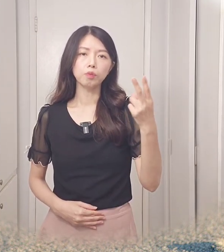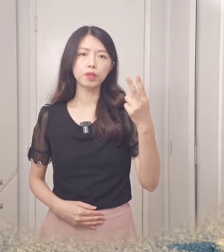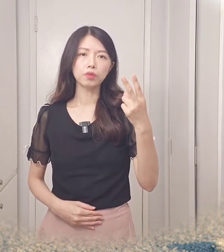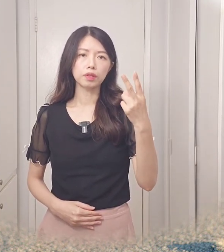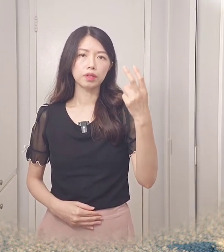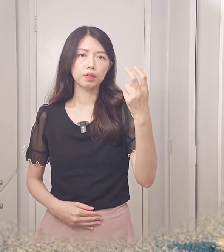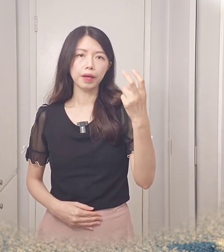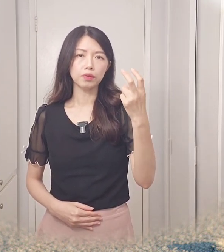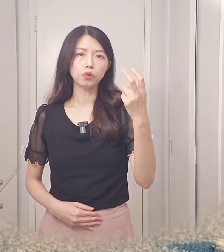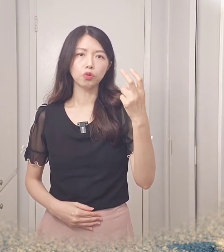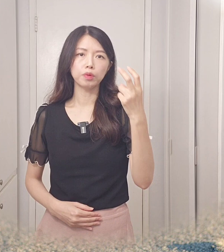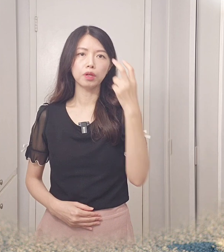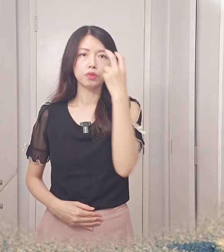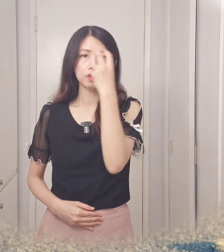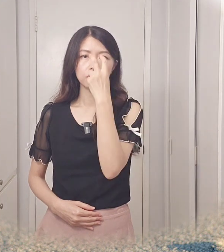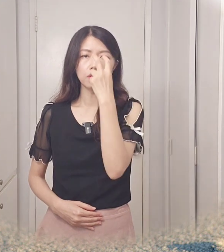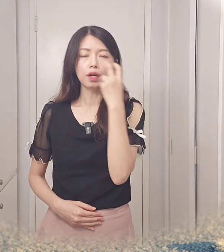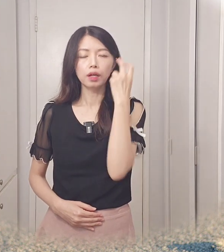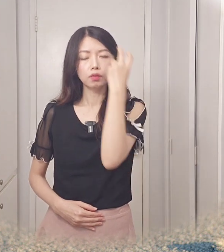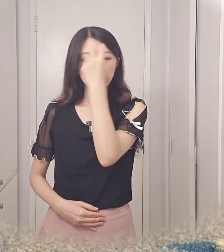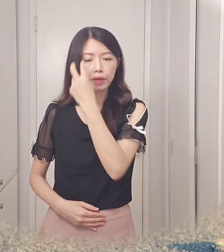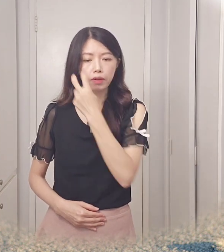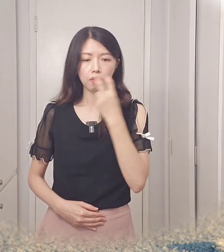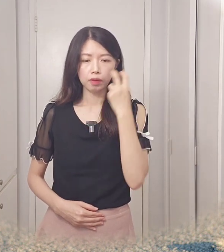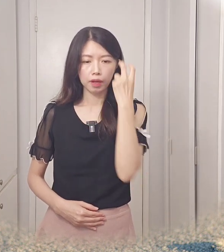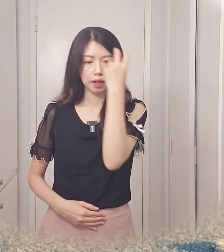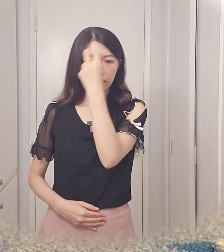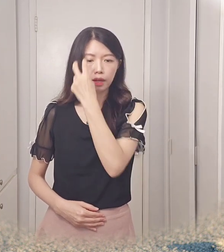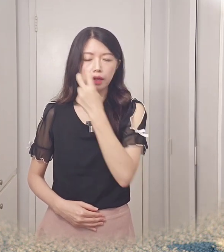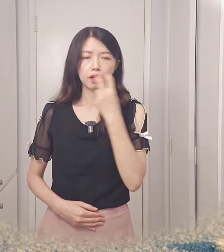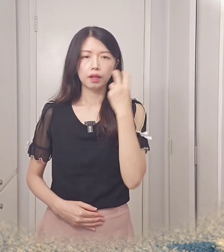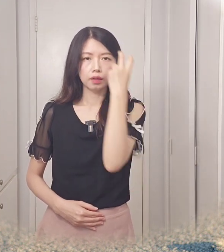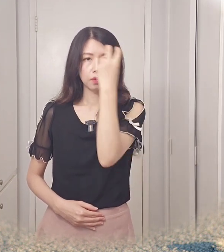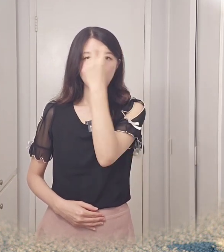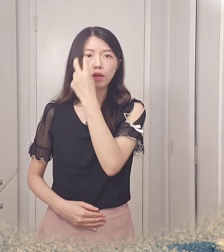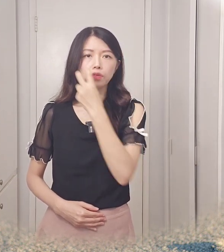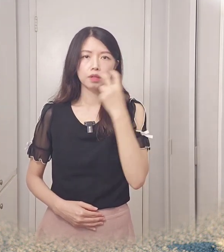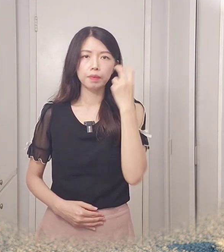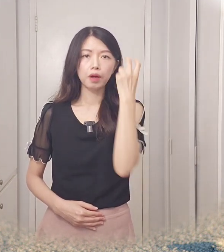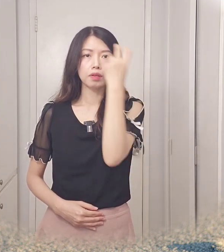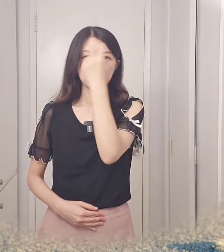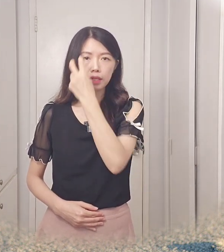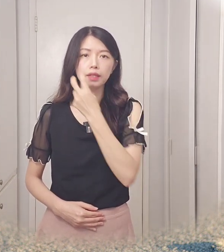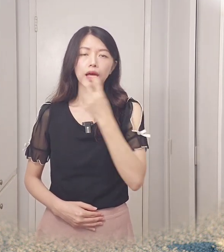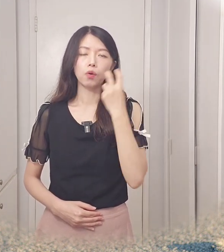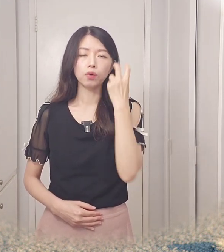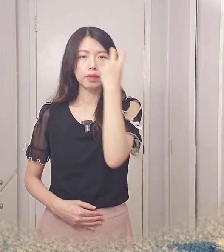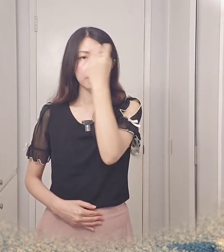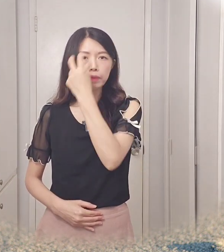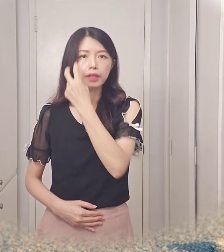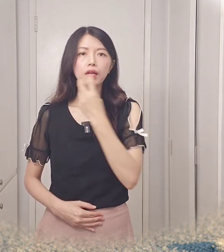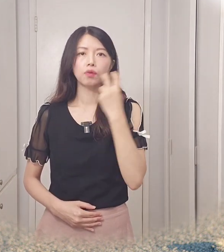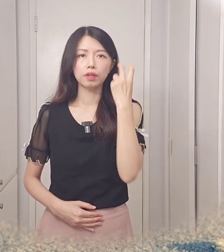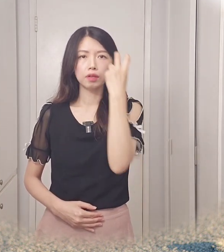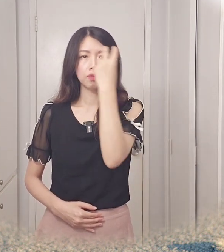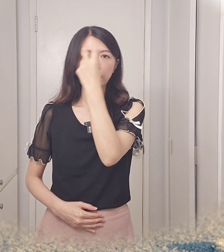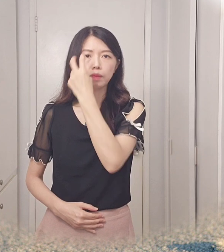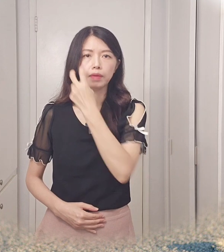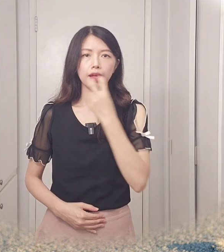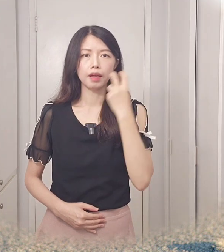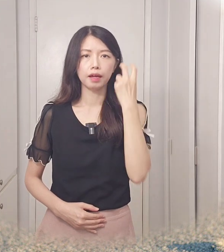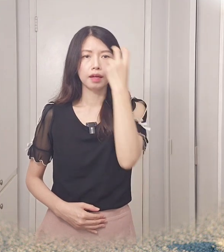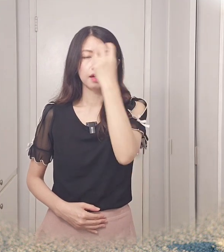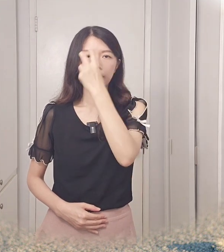수어는 검지중지를 반 정도 구부려 주시고 눈앞에서 이렇게 돌려주시면 지키다 혹은 살피다라고 한 뒤의